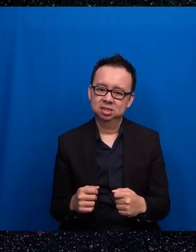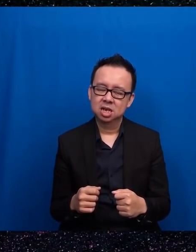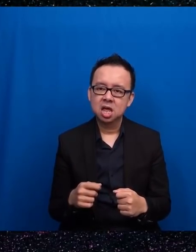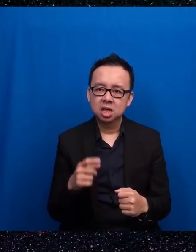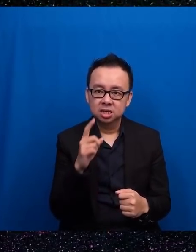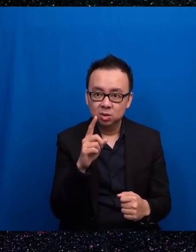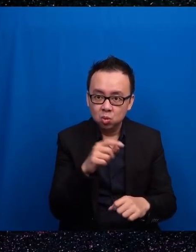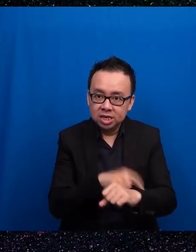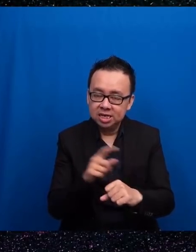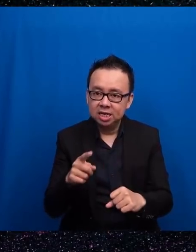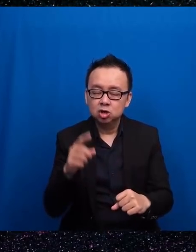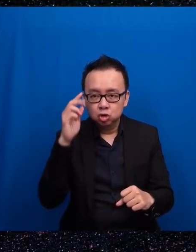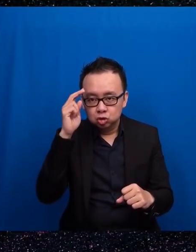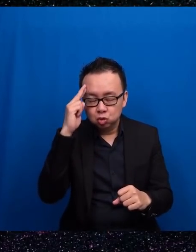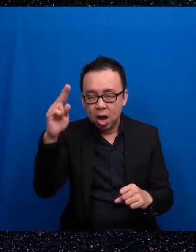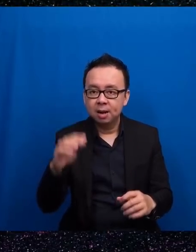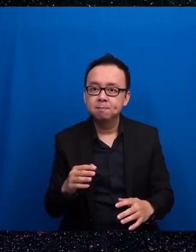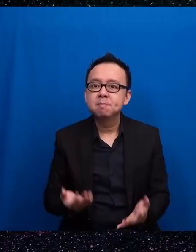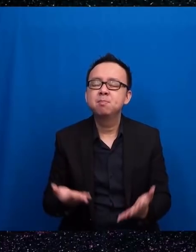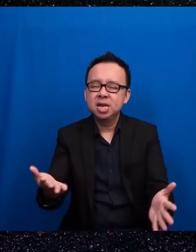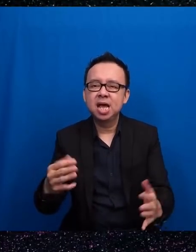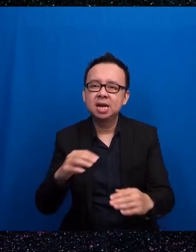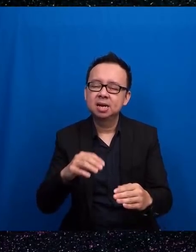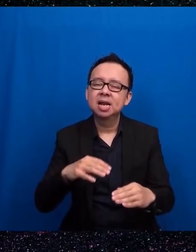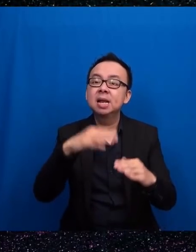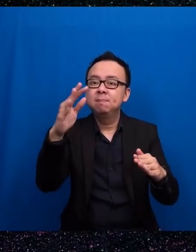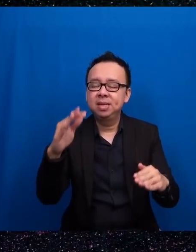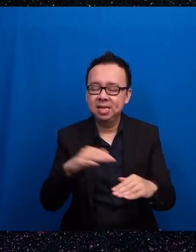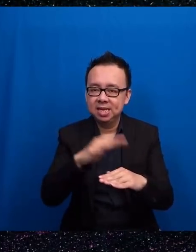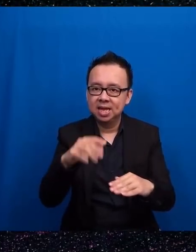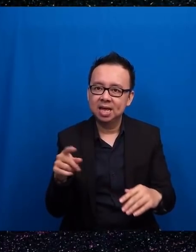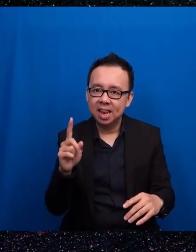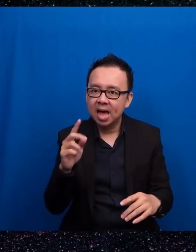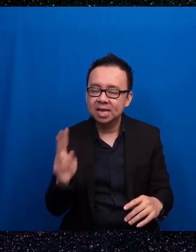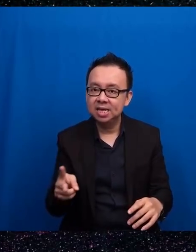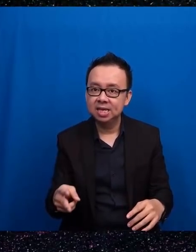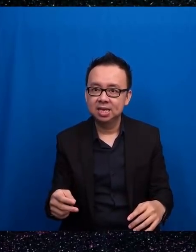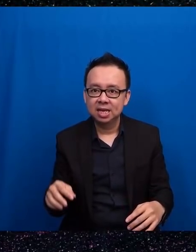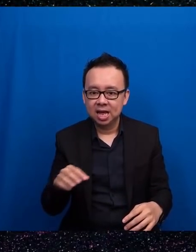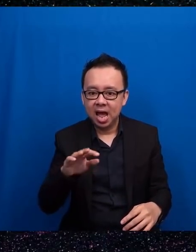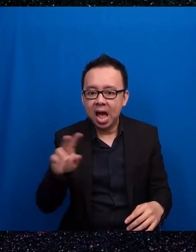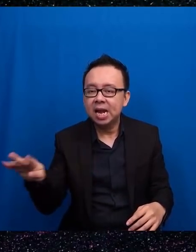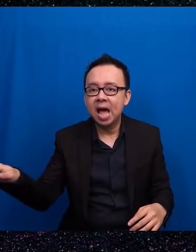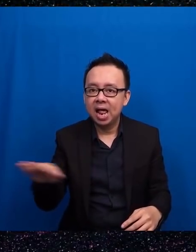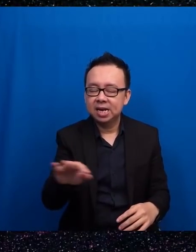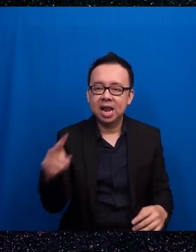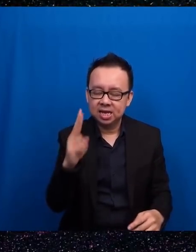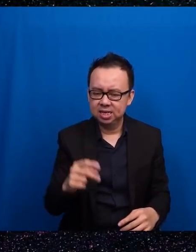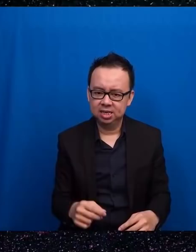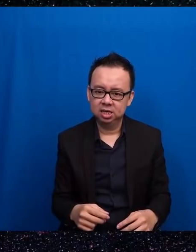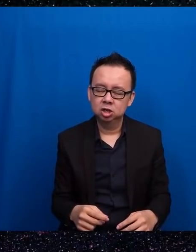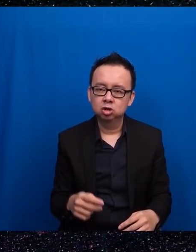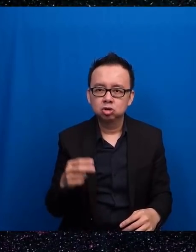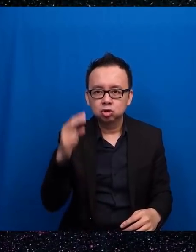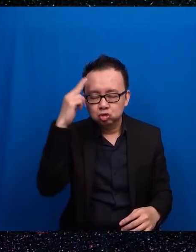menambahkan anak kepadamu. Tuhan akan memberimu keturunan. Anak Anda tidak banyak, Tuhan tidak tunjukkan pada saya berapa putramu. Tetapi tidak banyak, Tuhan akan tambahkan